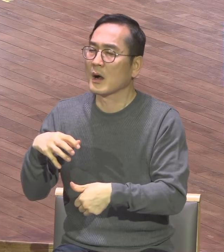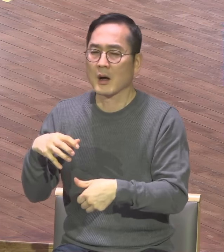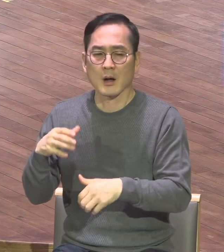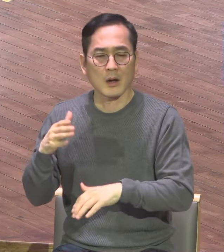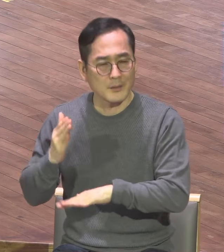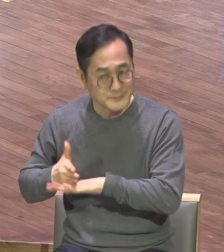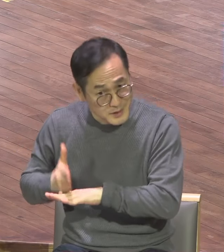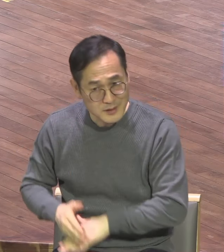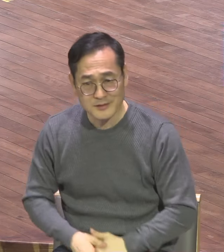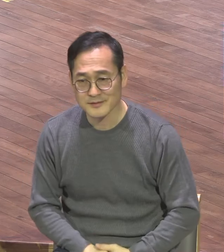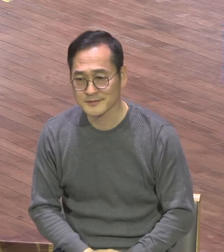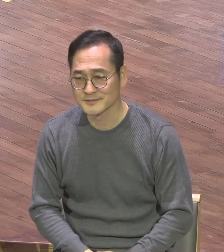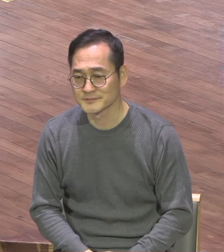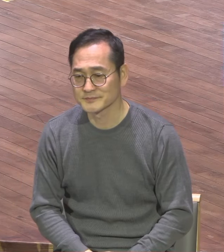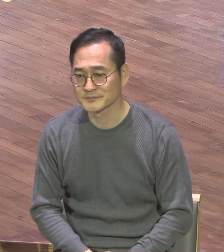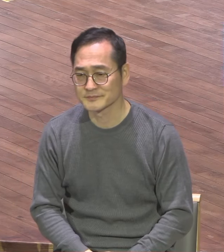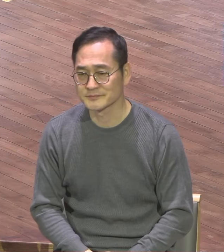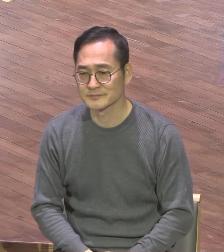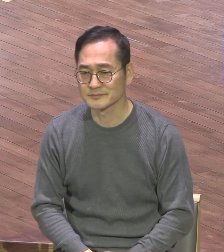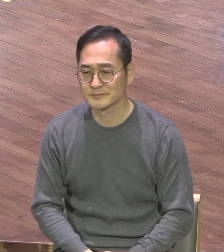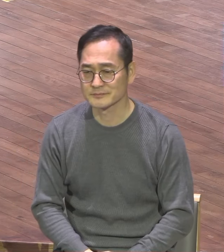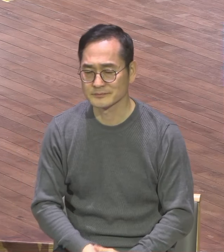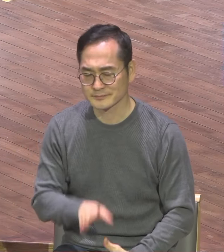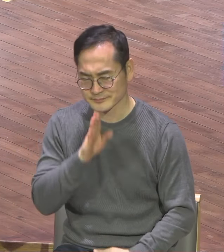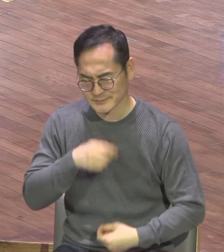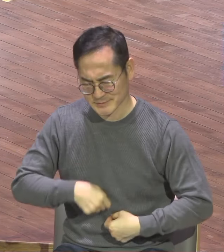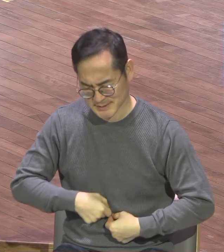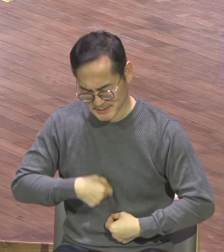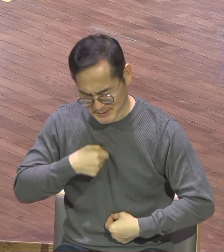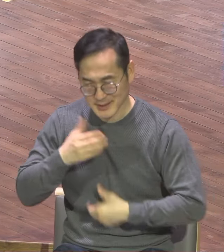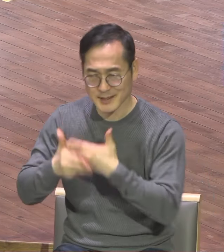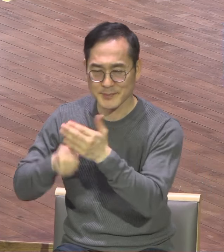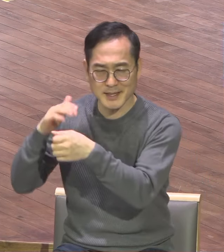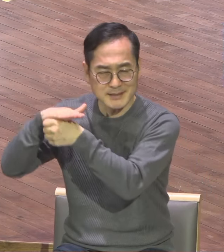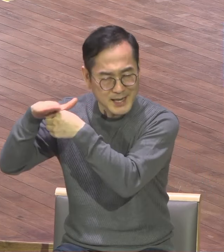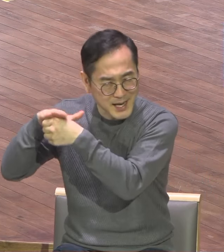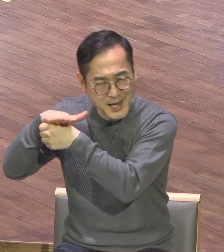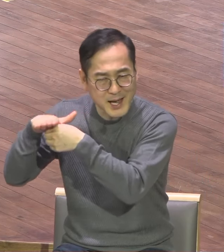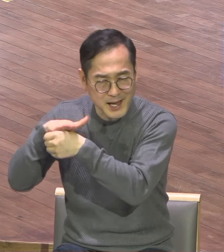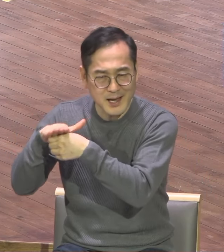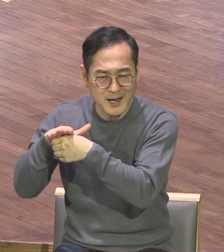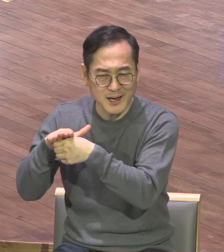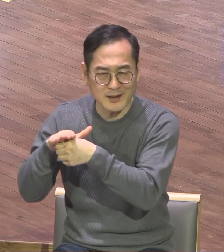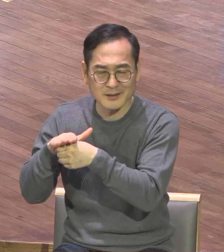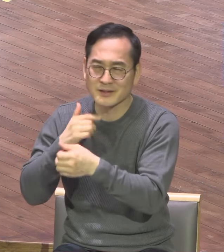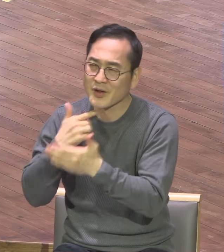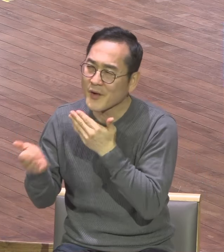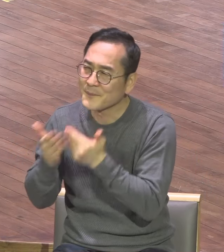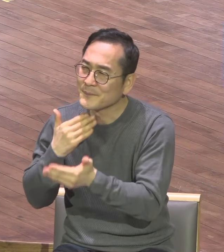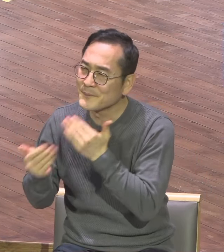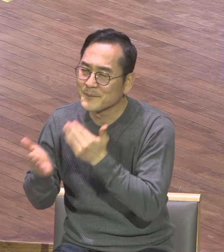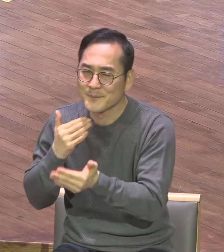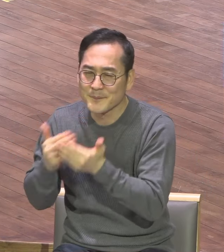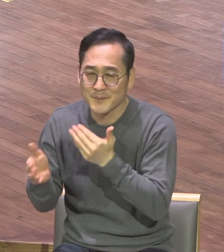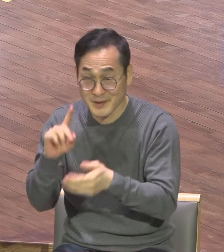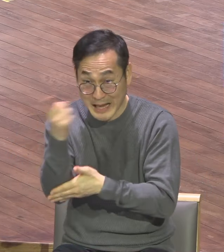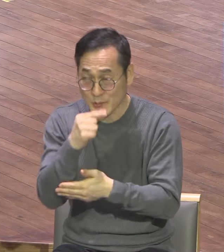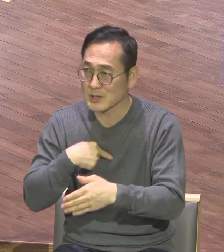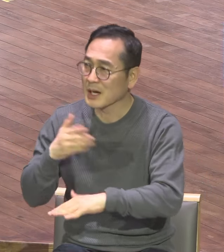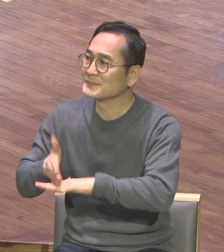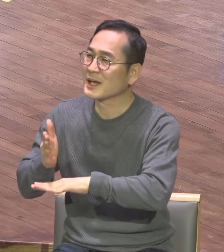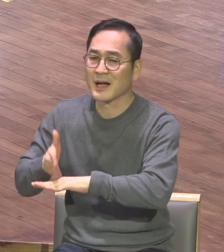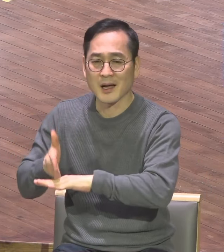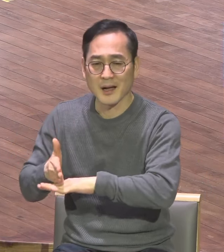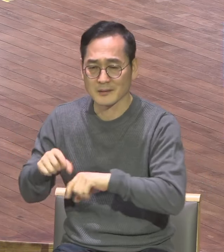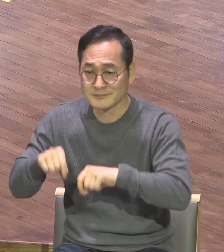한마디로 신실하신 하나님의 언약적 사랑과 언약 성취를 체험하면서 다윗이 감사하고 있잖아요. 그런